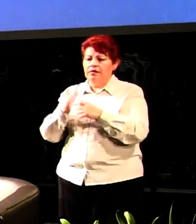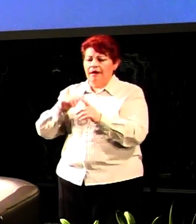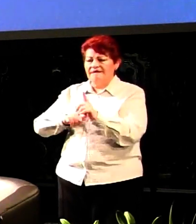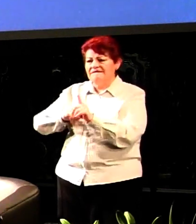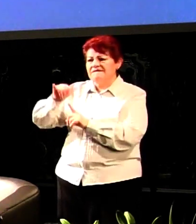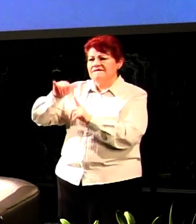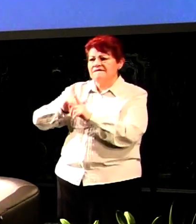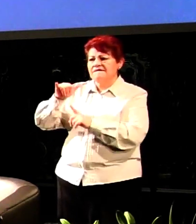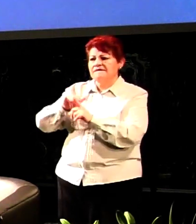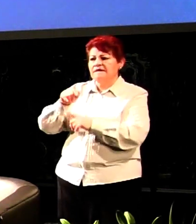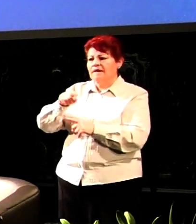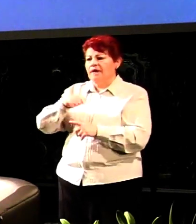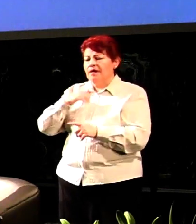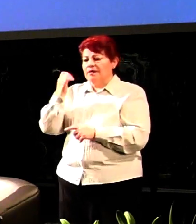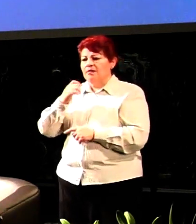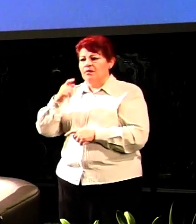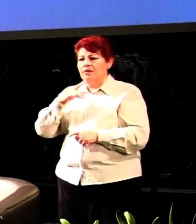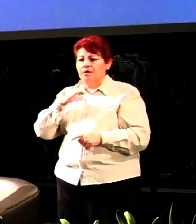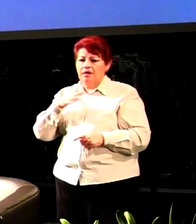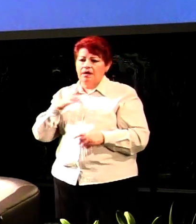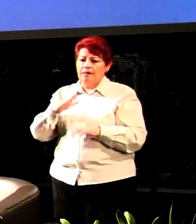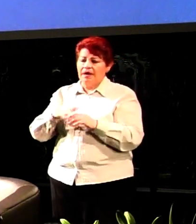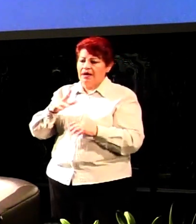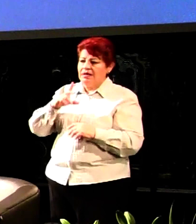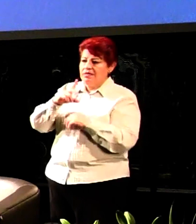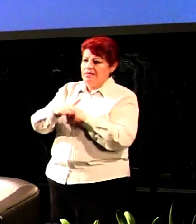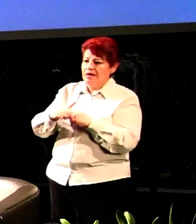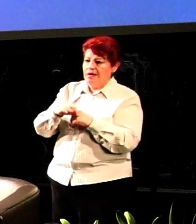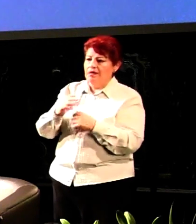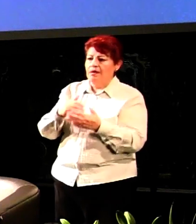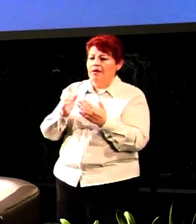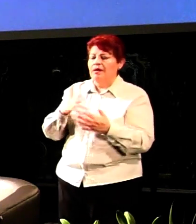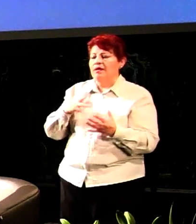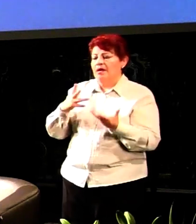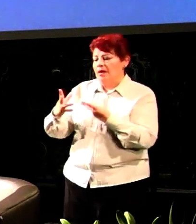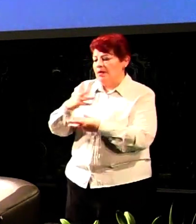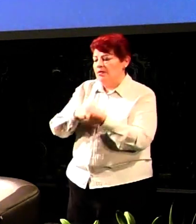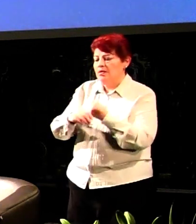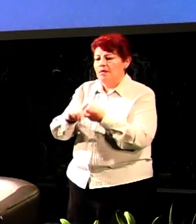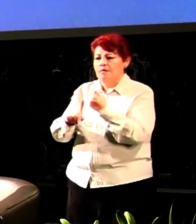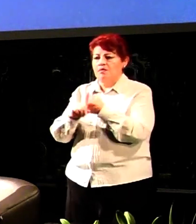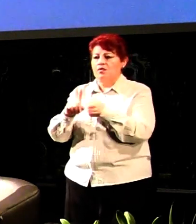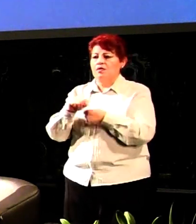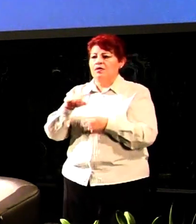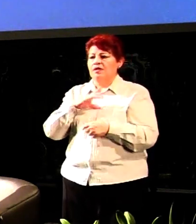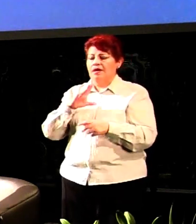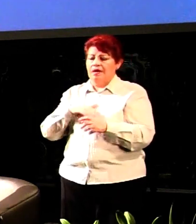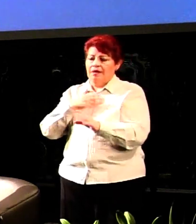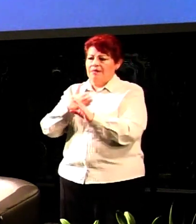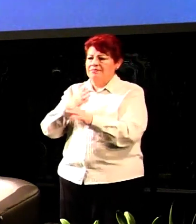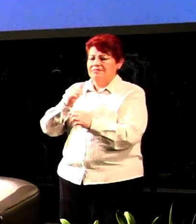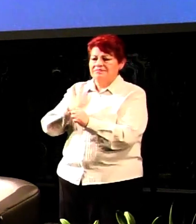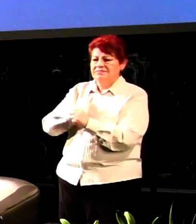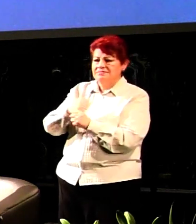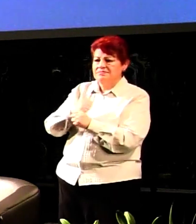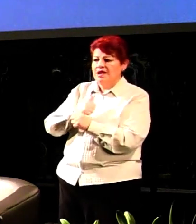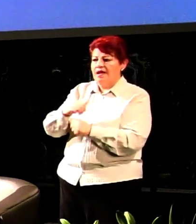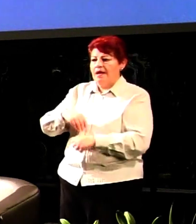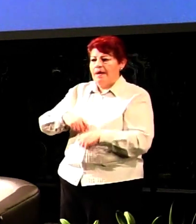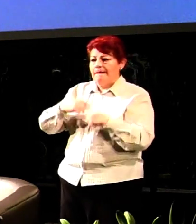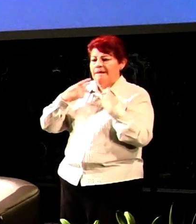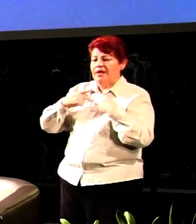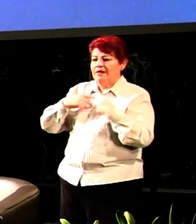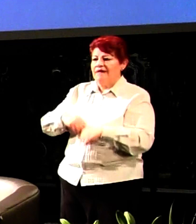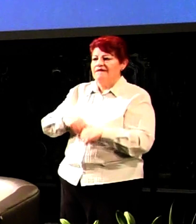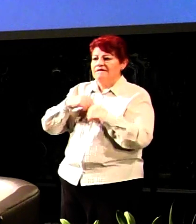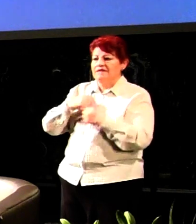escolar, el cual pues vamos a ver que daña mucho, y estar involucrados en problemas de acoso escolar siendo la víctima o